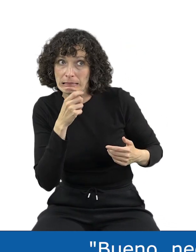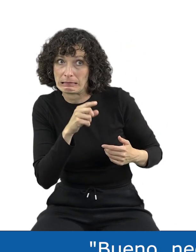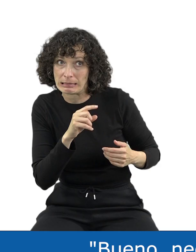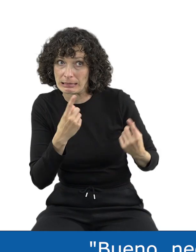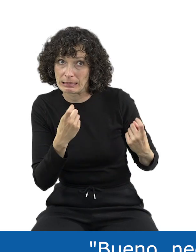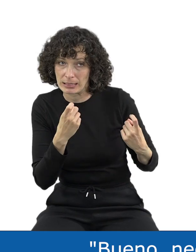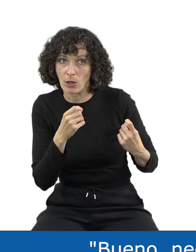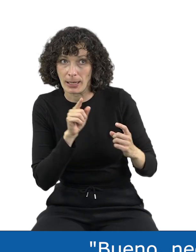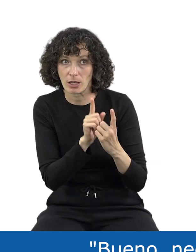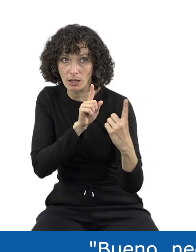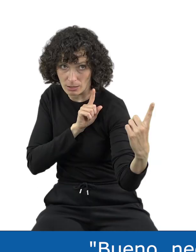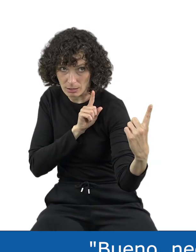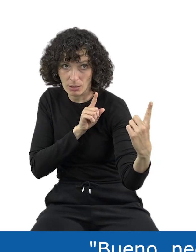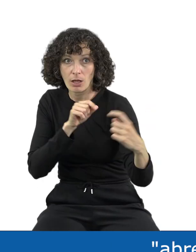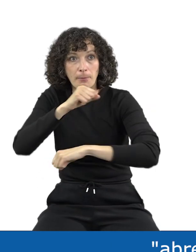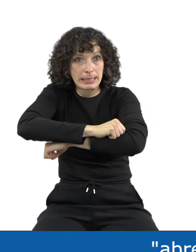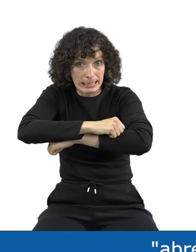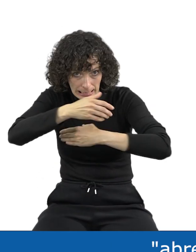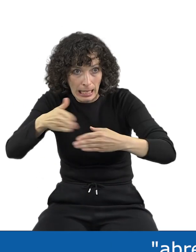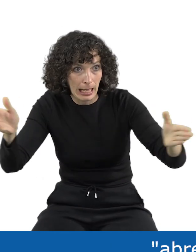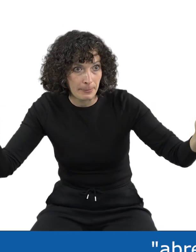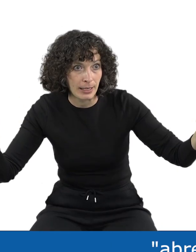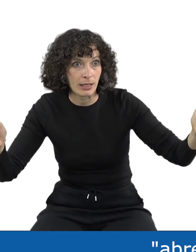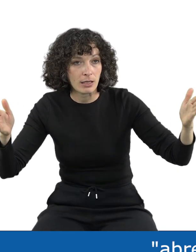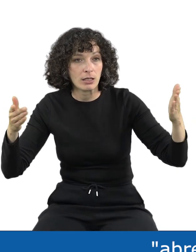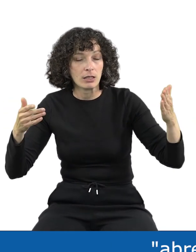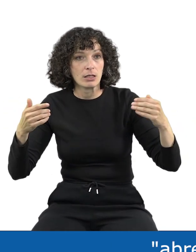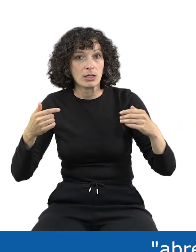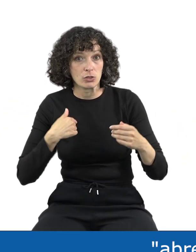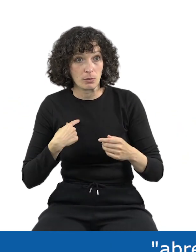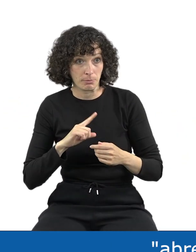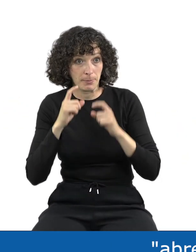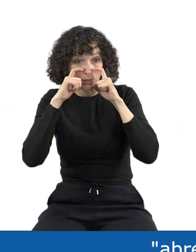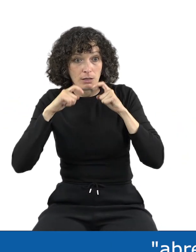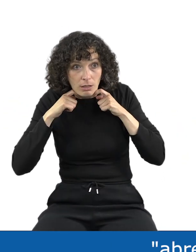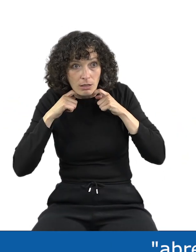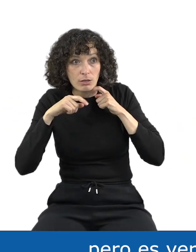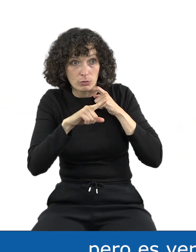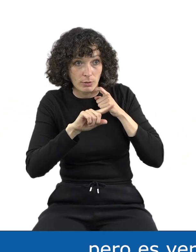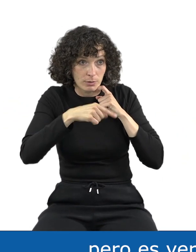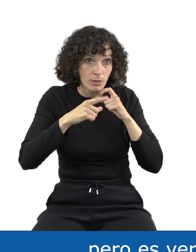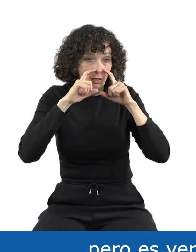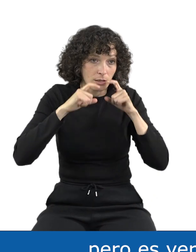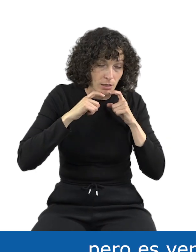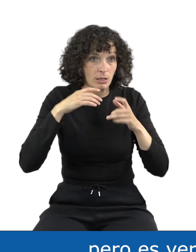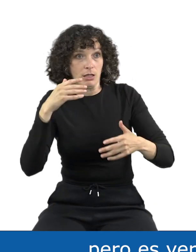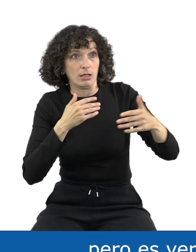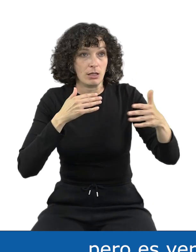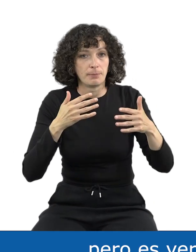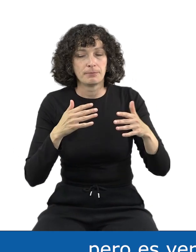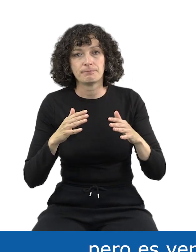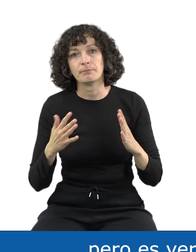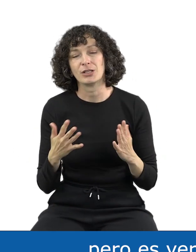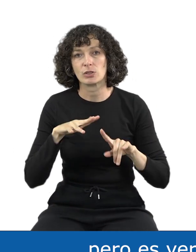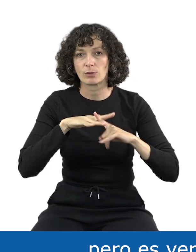necesito leer tus labios, vamos a poner distancia, abre las ventanas, me bajo yo primero, te bajas tú primero. Pero es verdad que se han